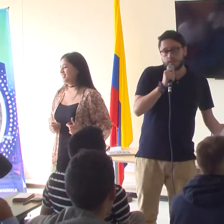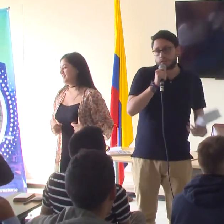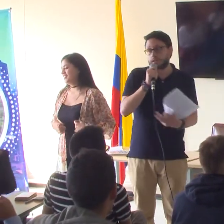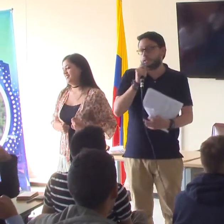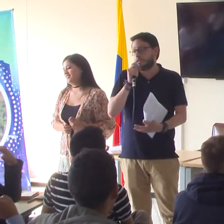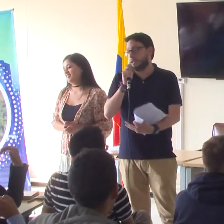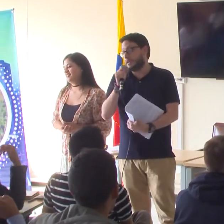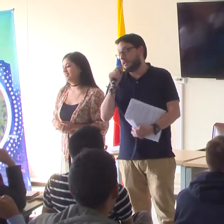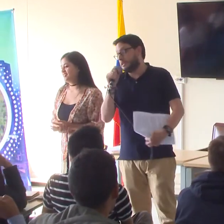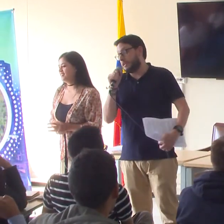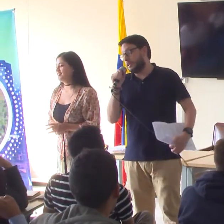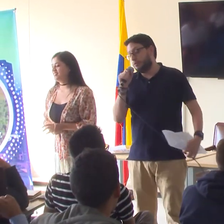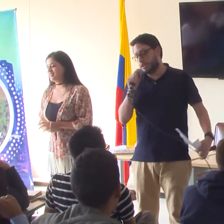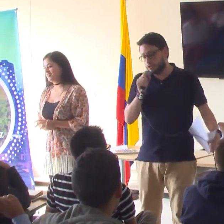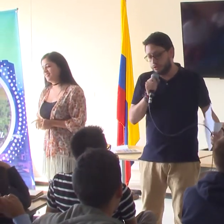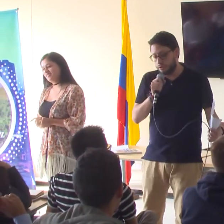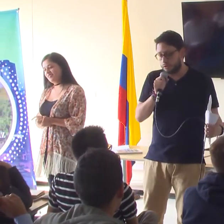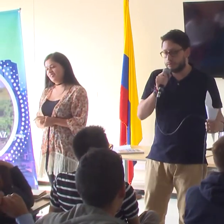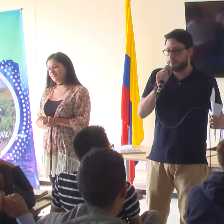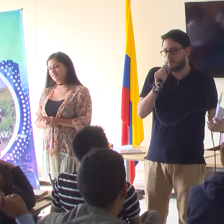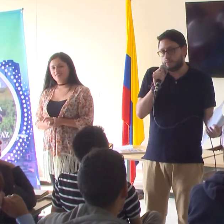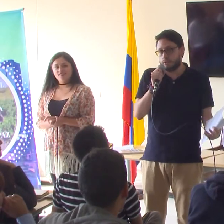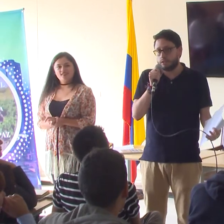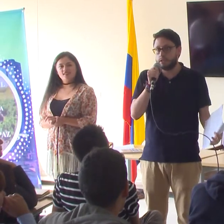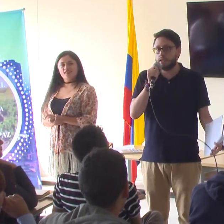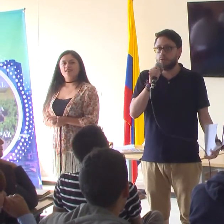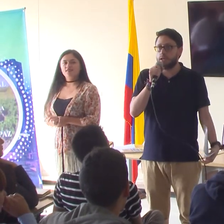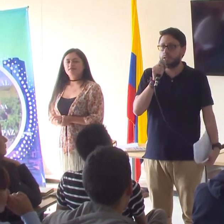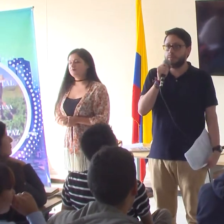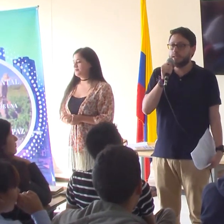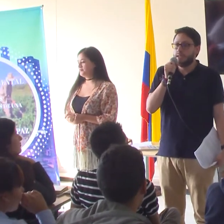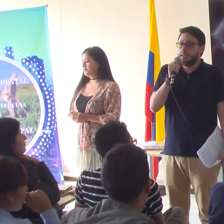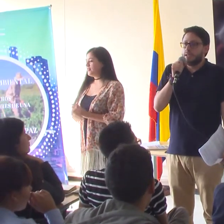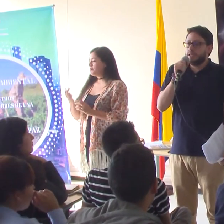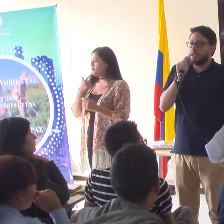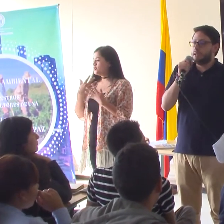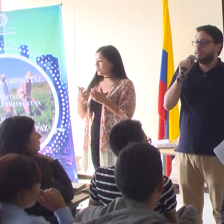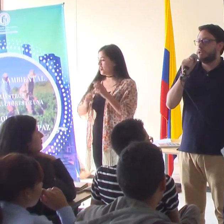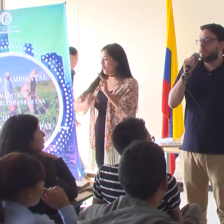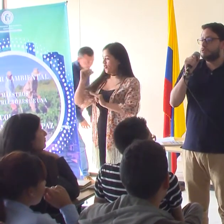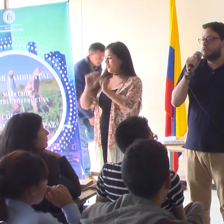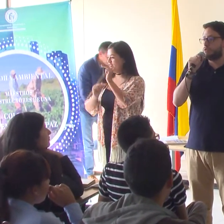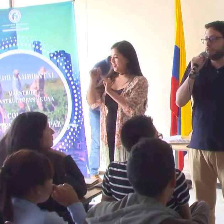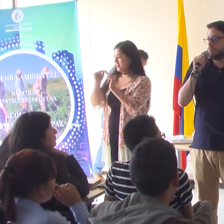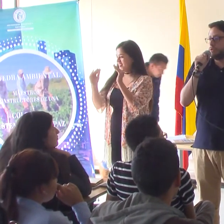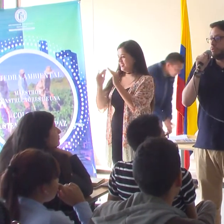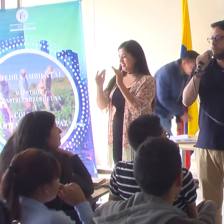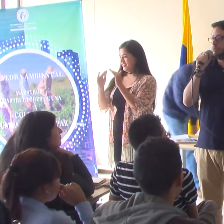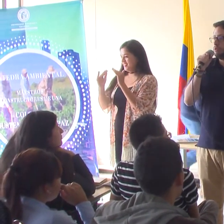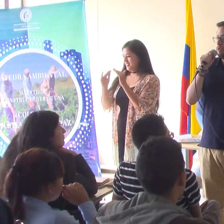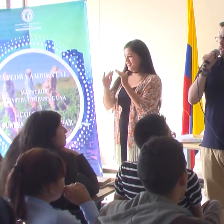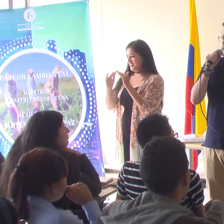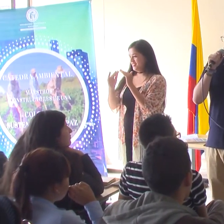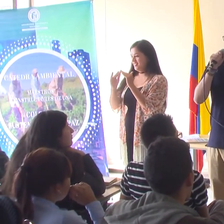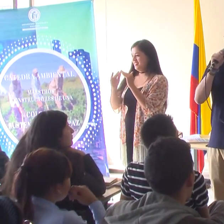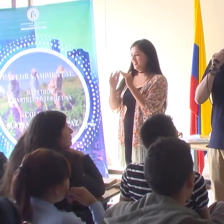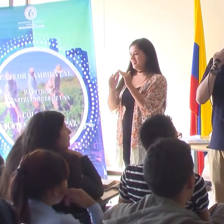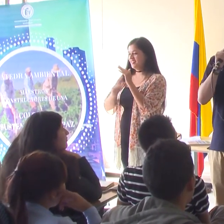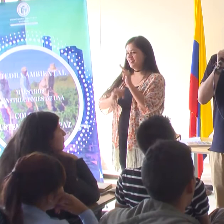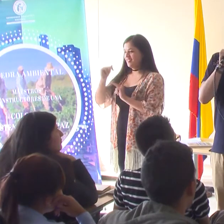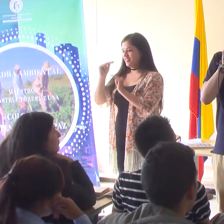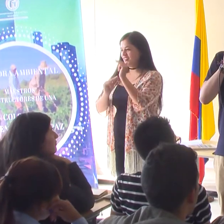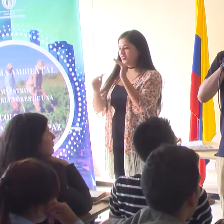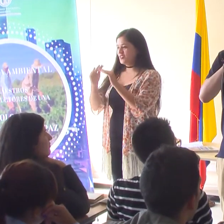tengo que gastar en educación tengo que seguir educando al fin y al cabo soy un consumidor un contribuyente un